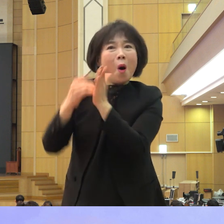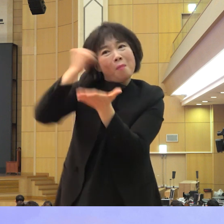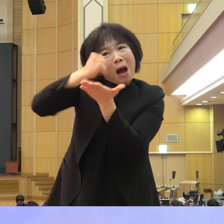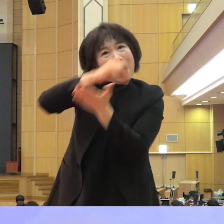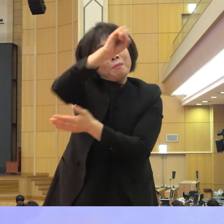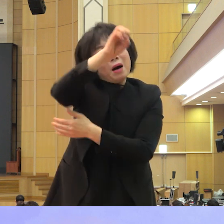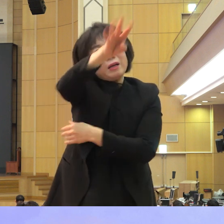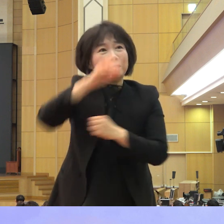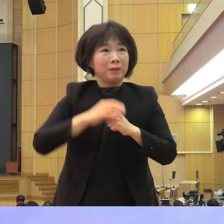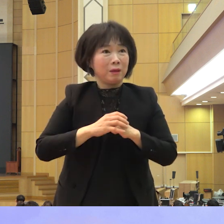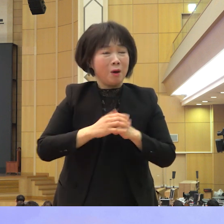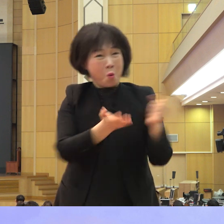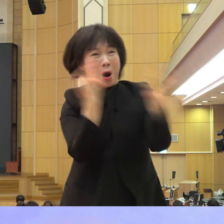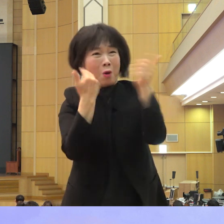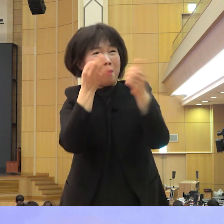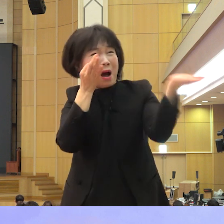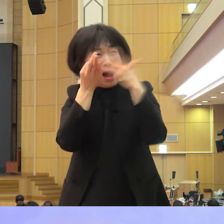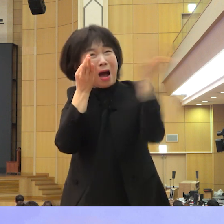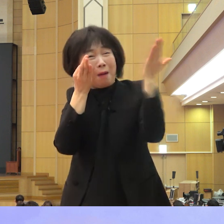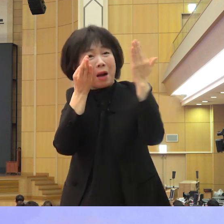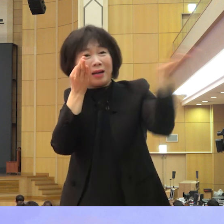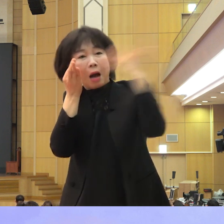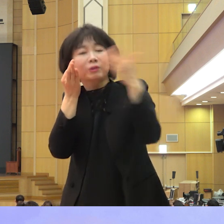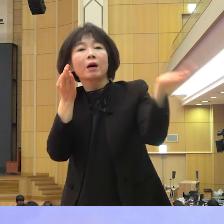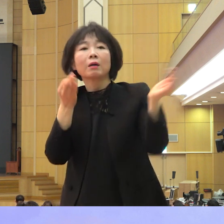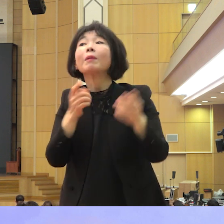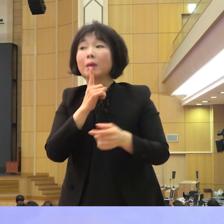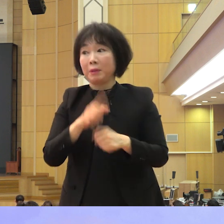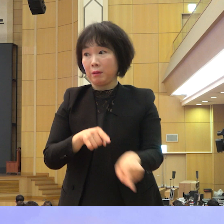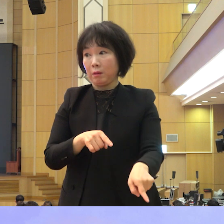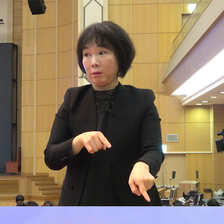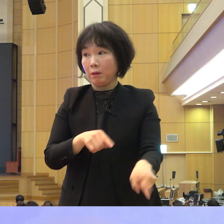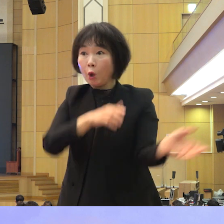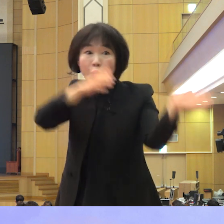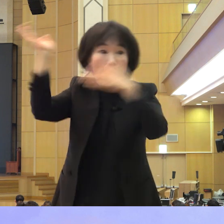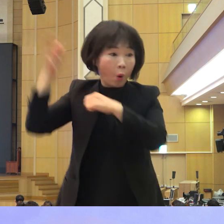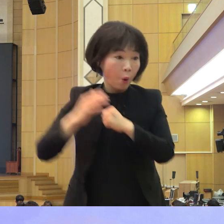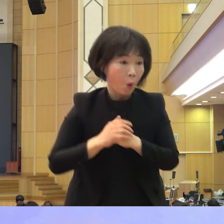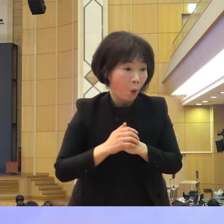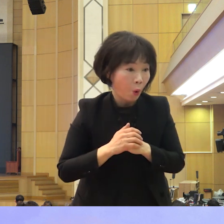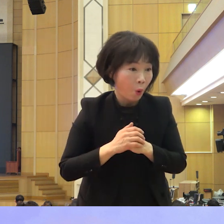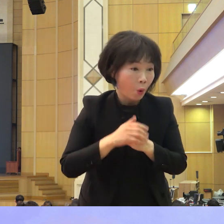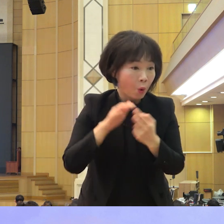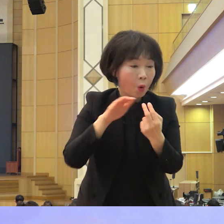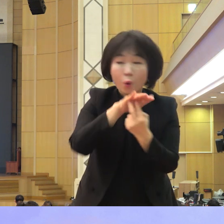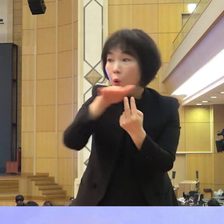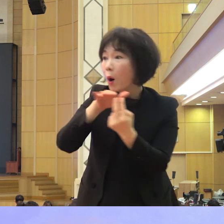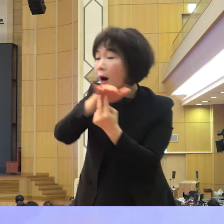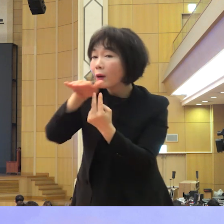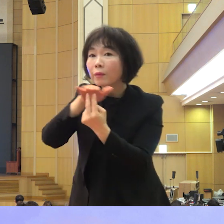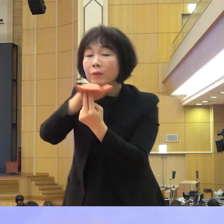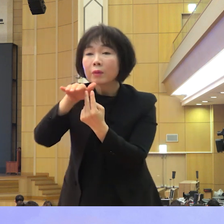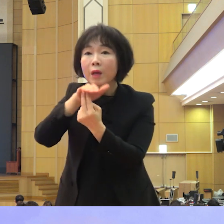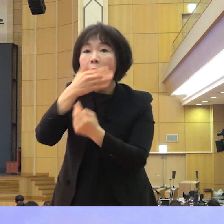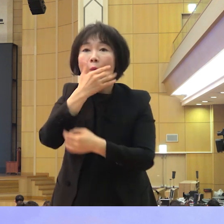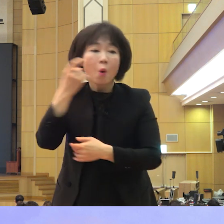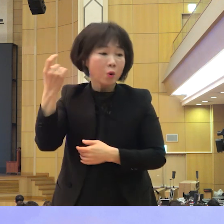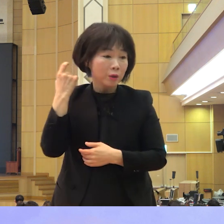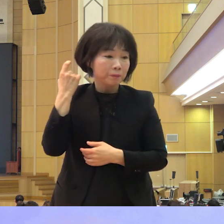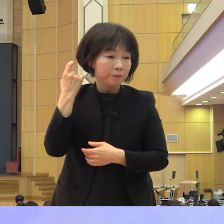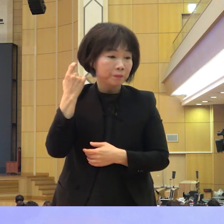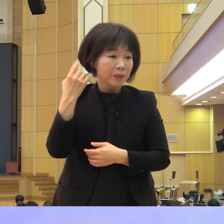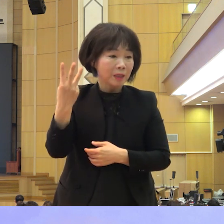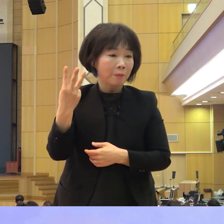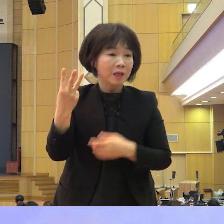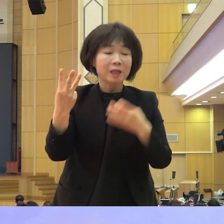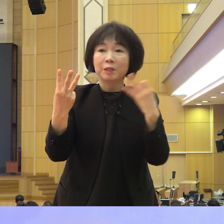있죠. 3장 14절로부터 15절에 모세가 기록한 아주